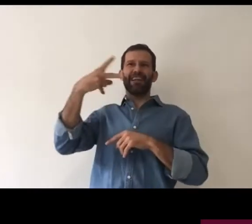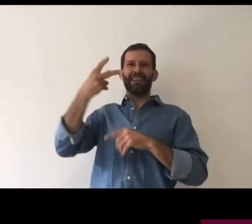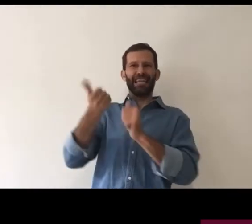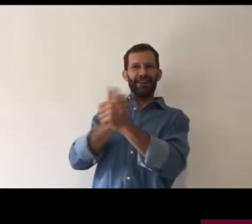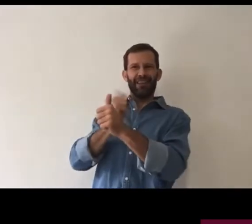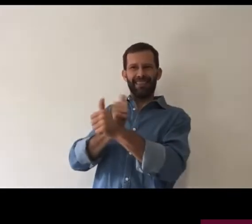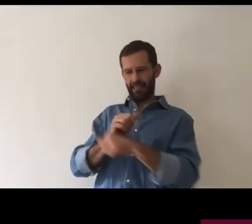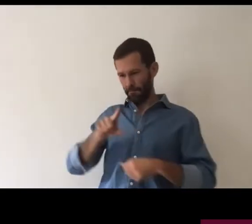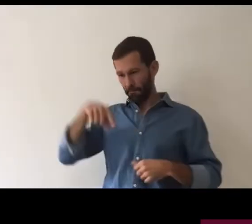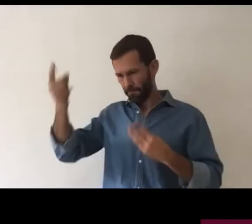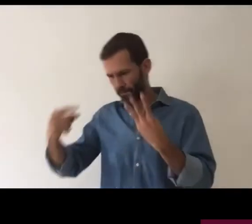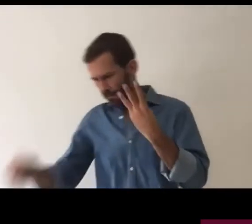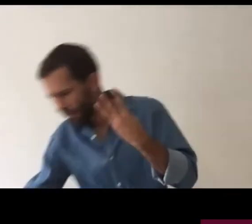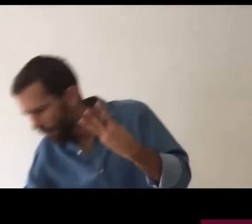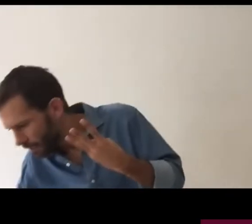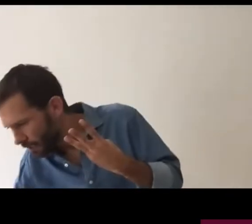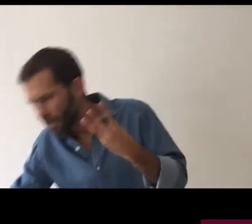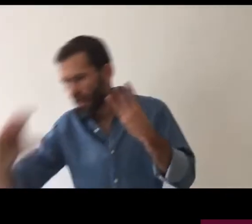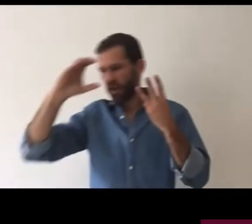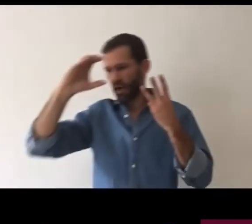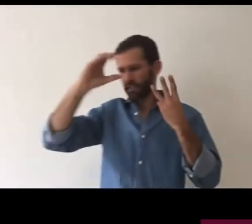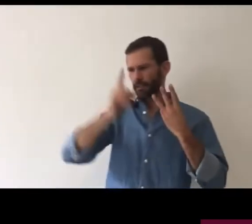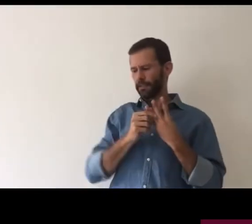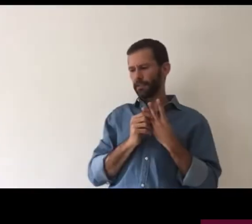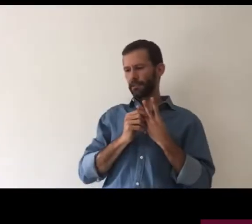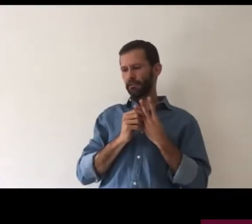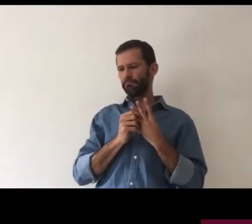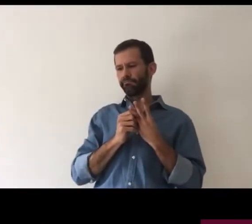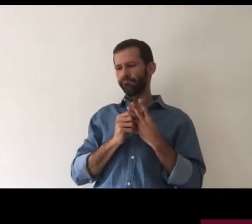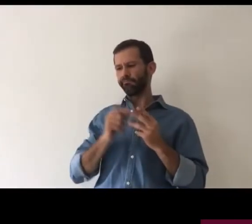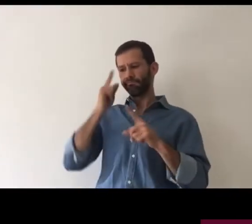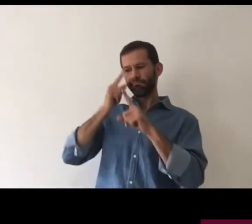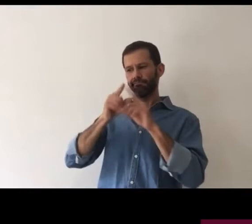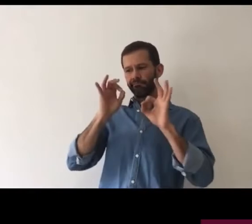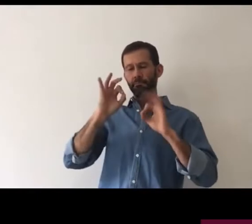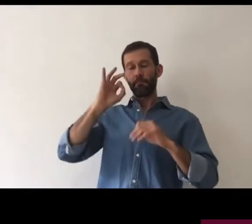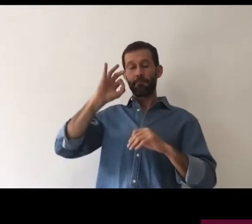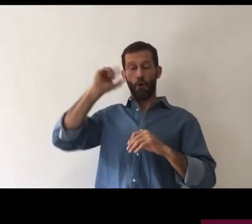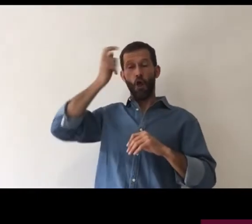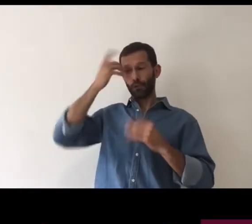Es decir, hay un efecto de concreción debido al